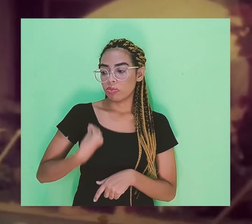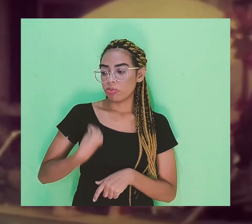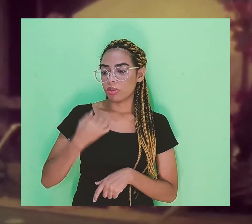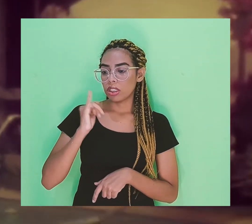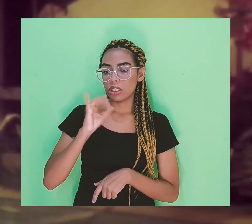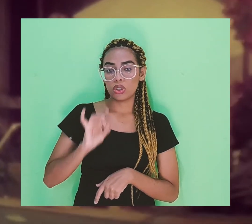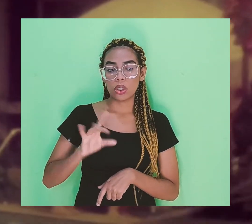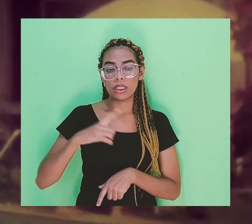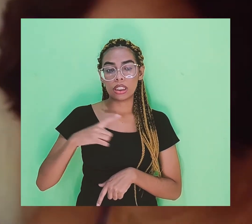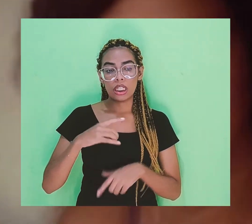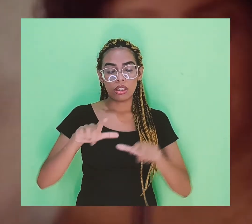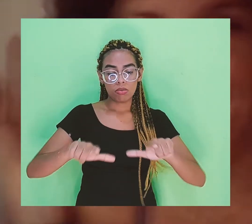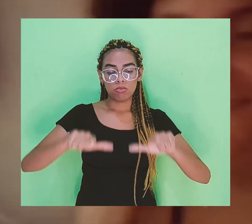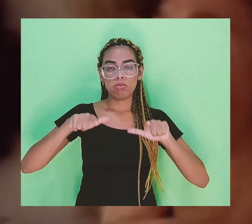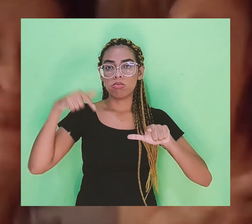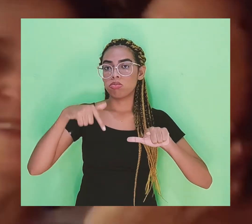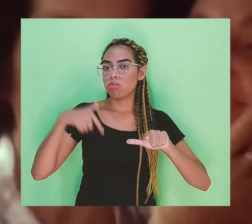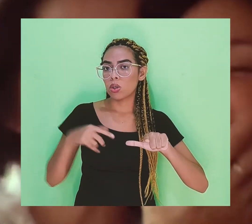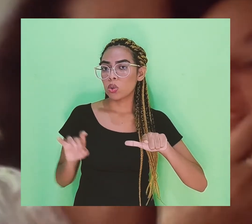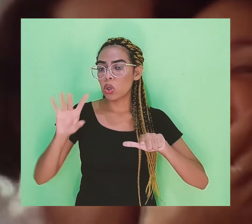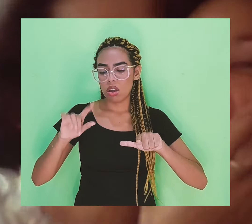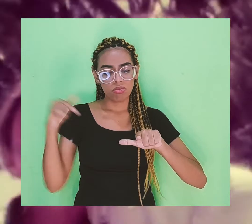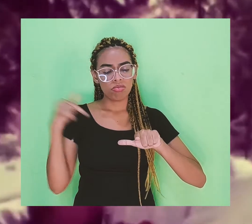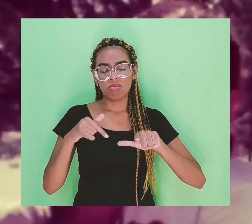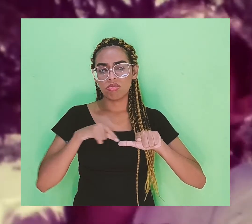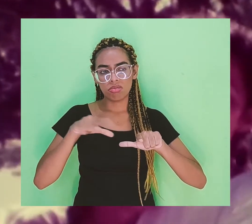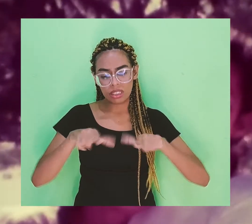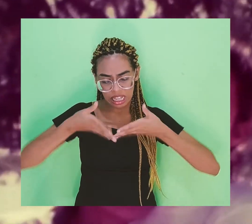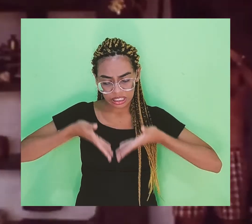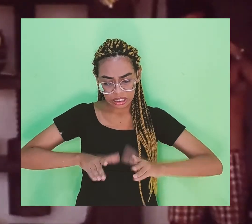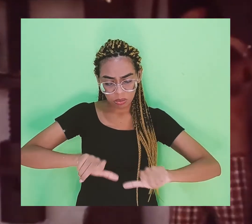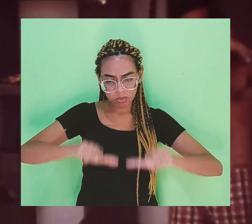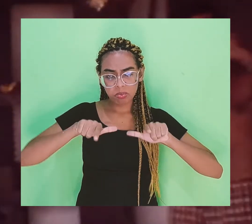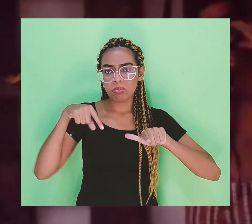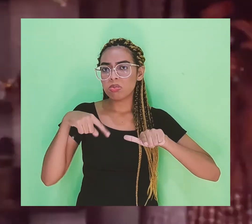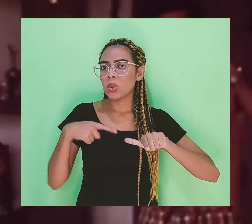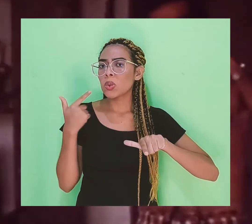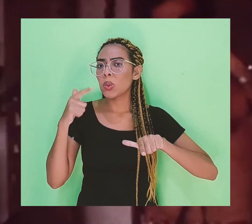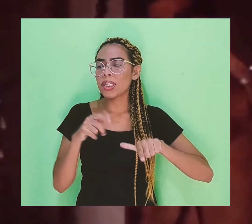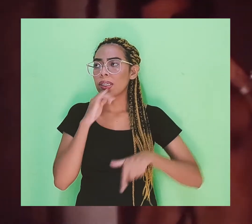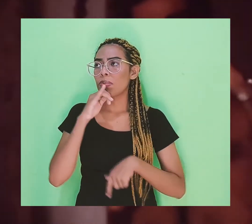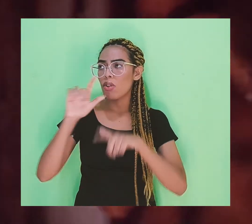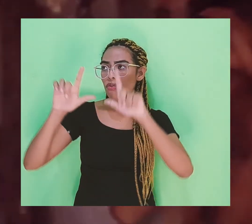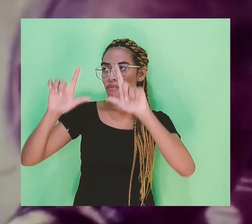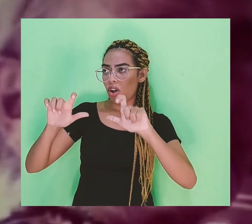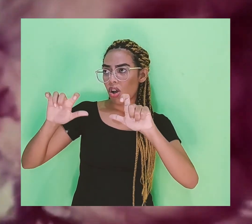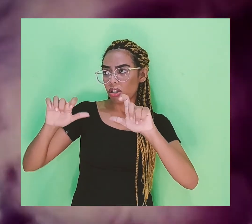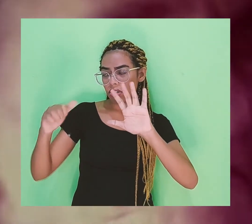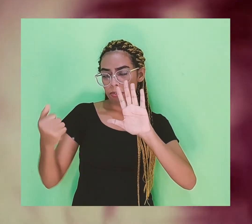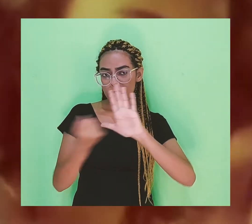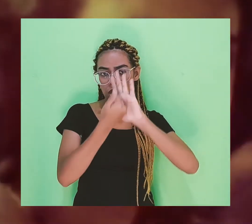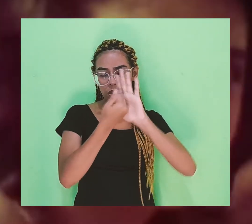uma certidão de nascimento, mas e aí? Para além disso, para além dessa documentação, sabe? Tipo, não tem uma foto que um amigo marcou